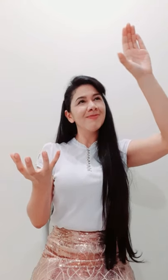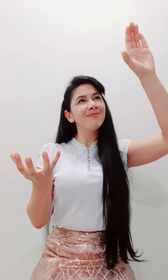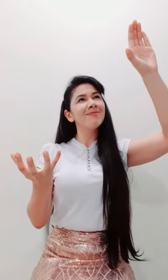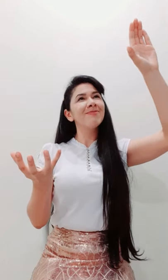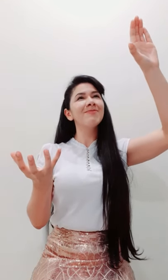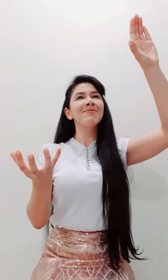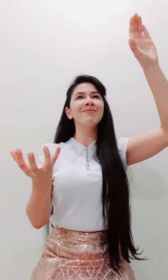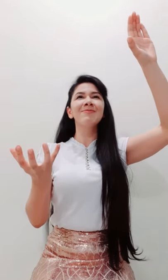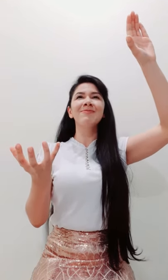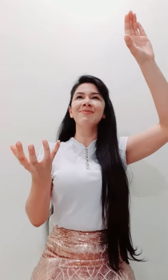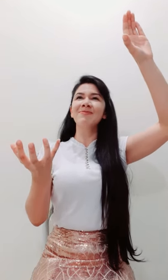retidão